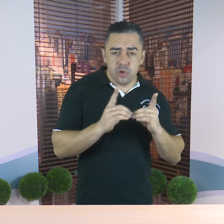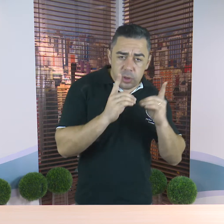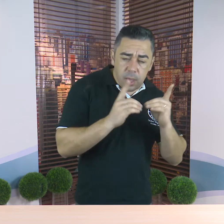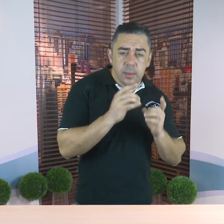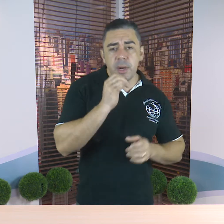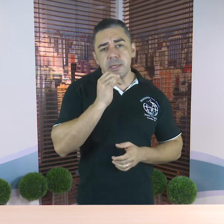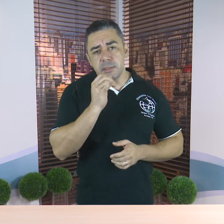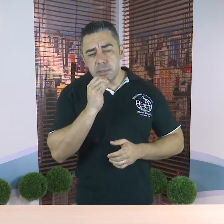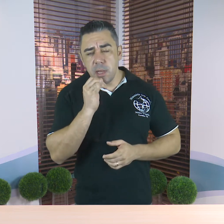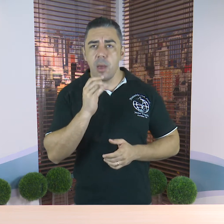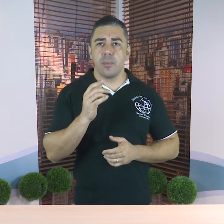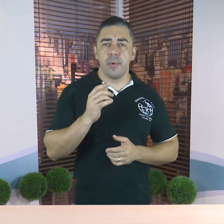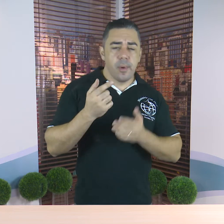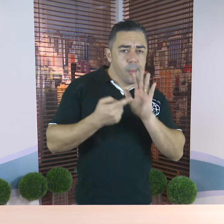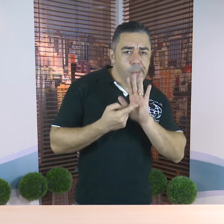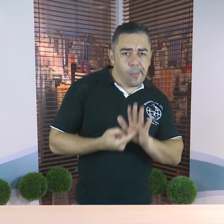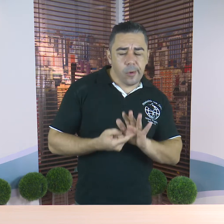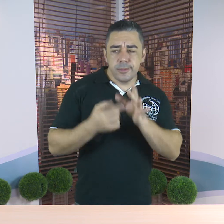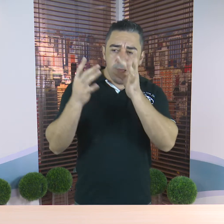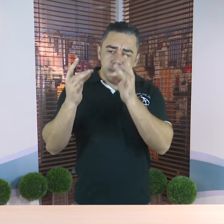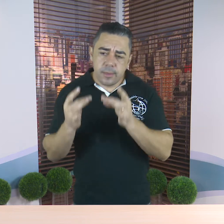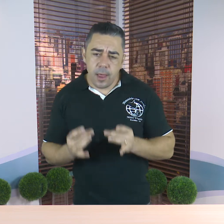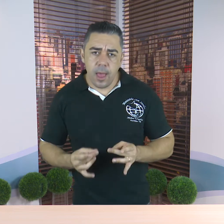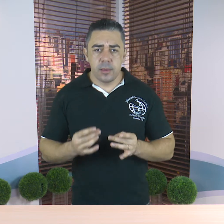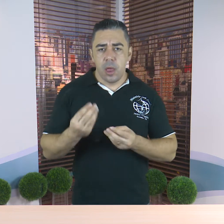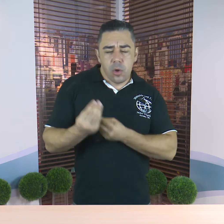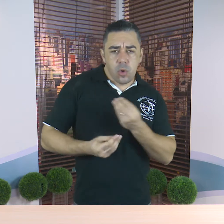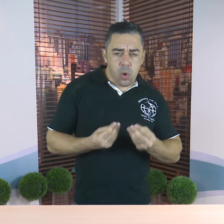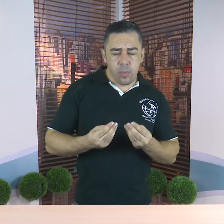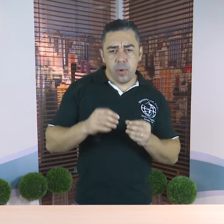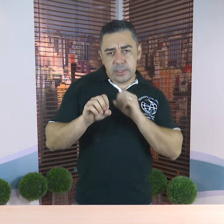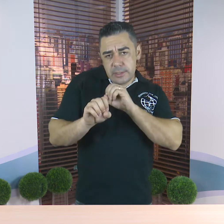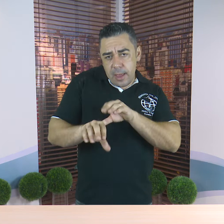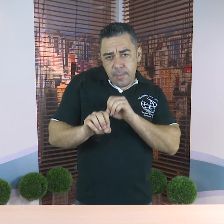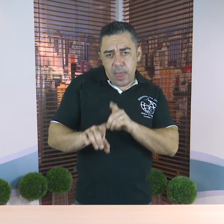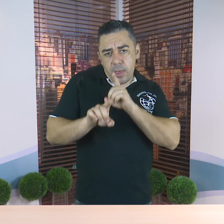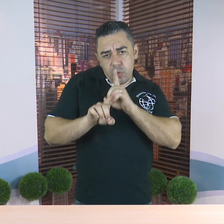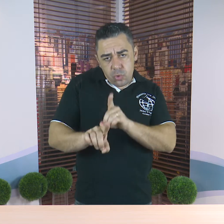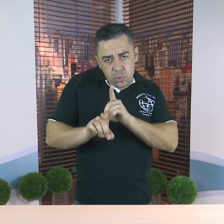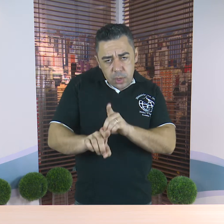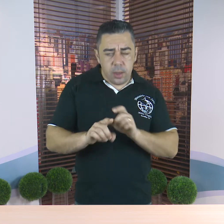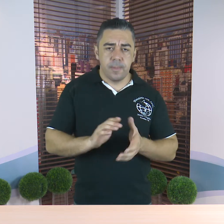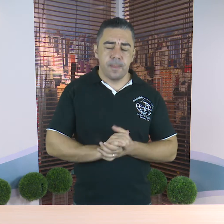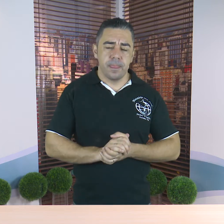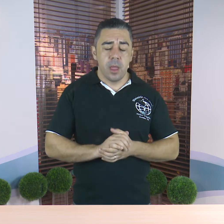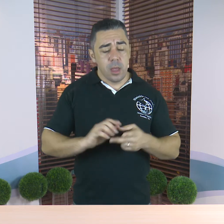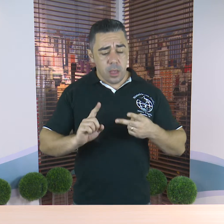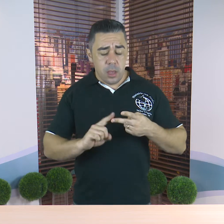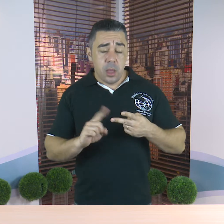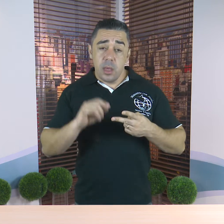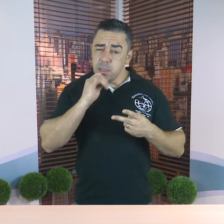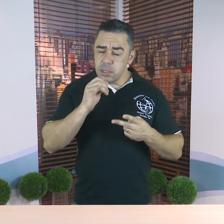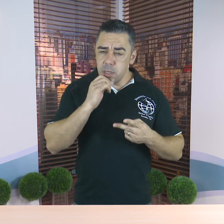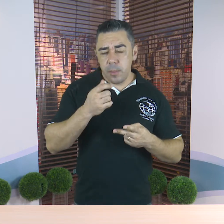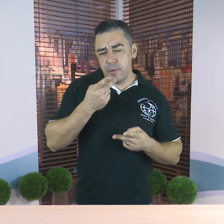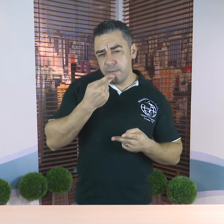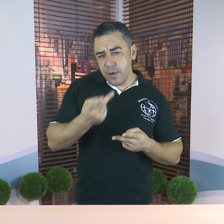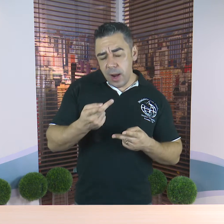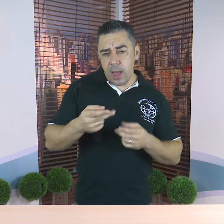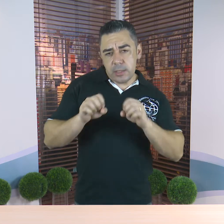como ilustrar uma cosmovisão ou uma doutrina, exortar ou assumir um comportamento, satirizar